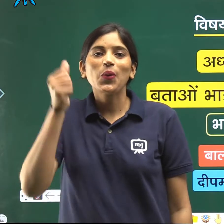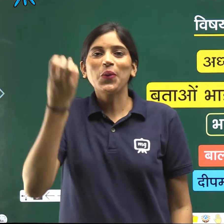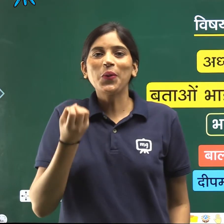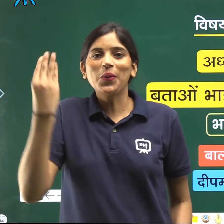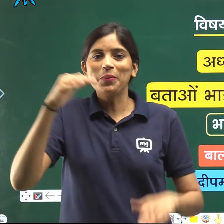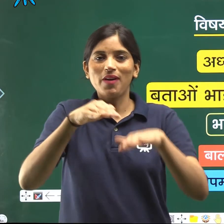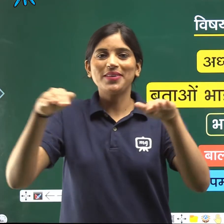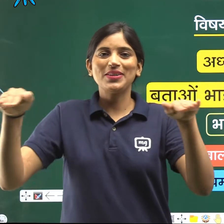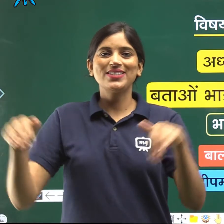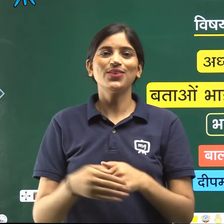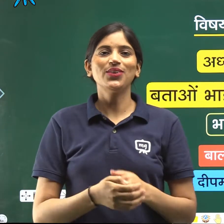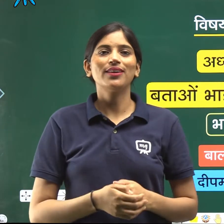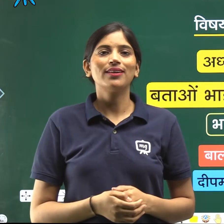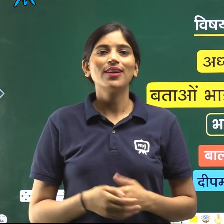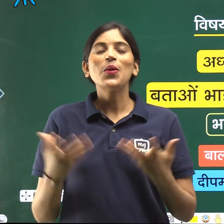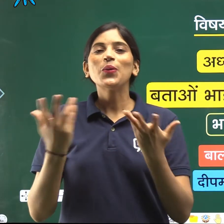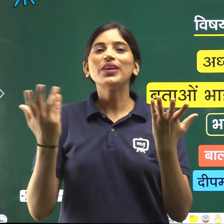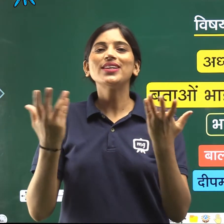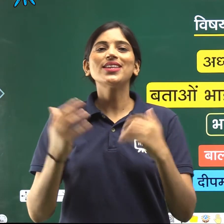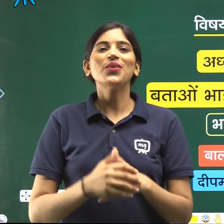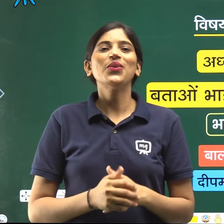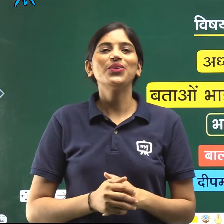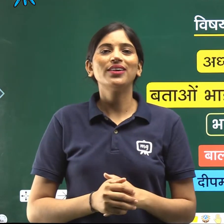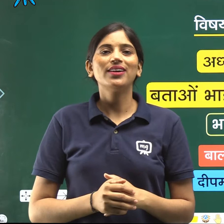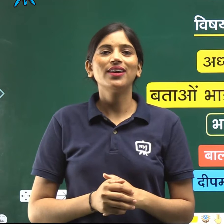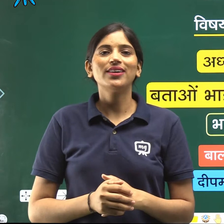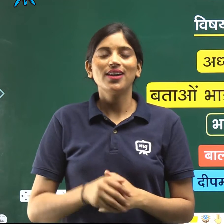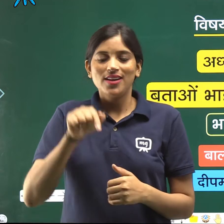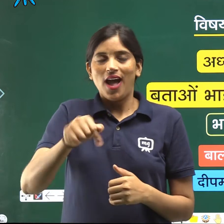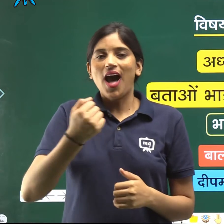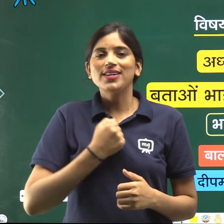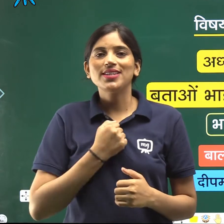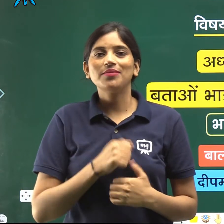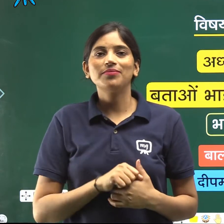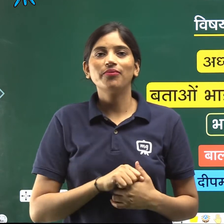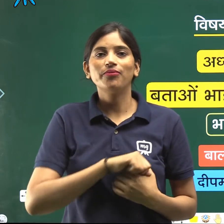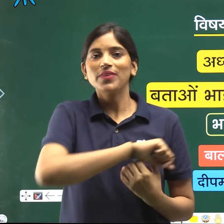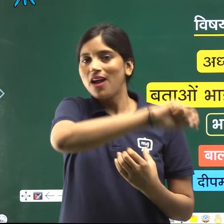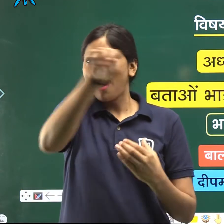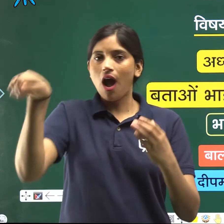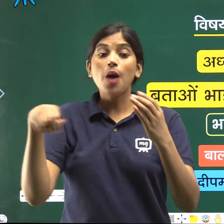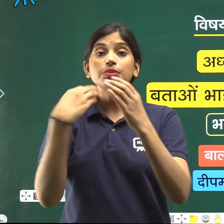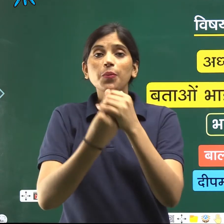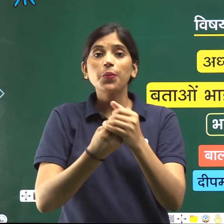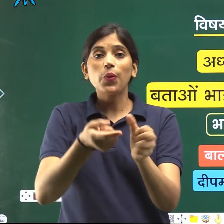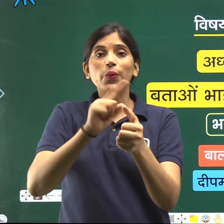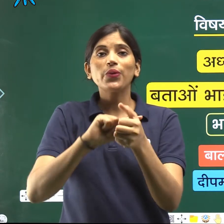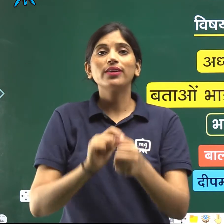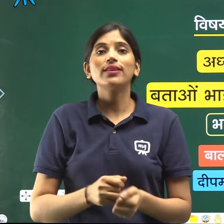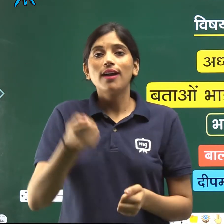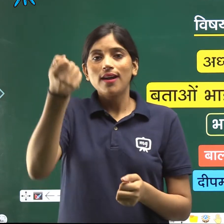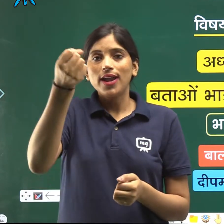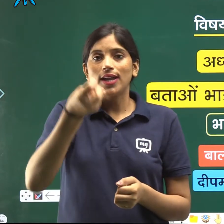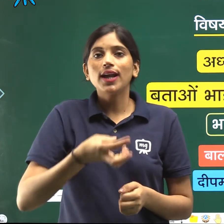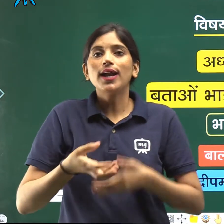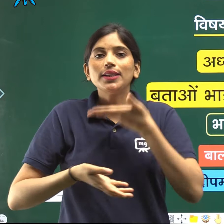गुड मॉर्निंग बच्चों, कैसे हो? आज हम आप सबको